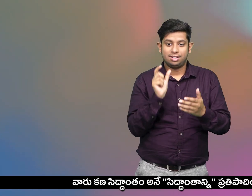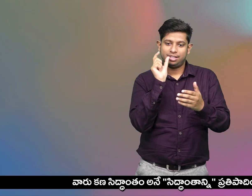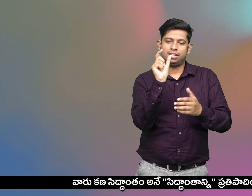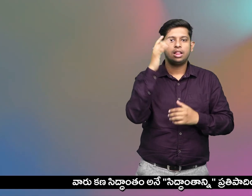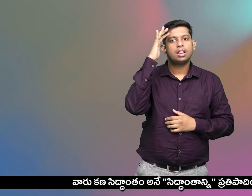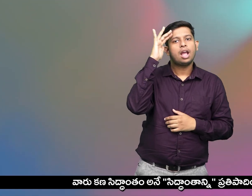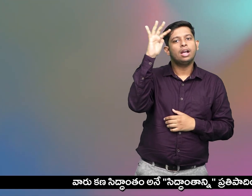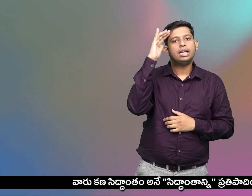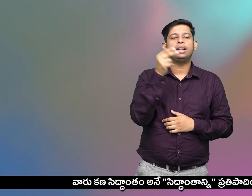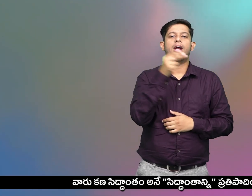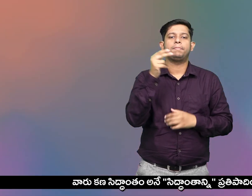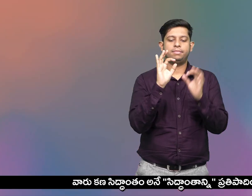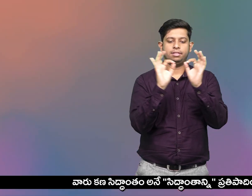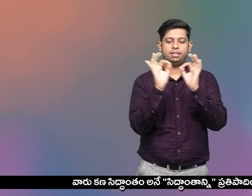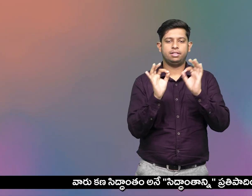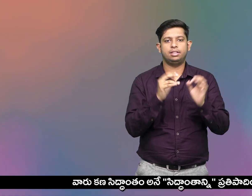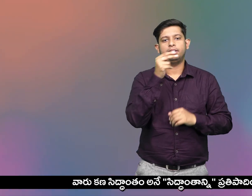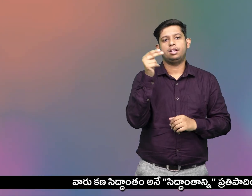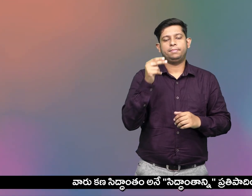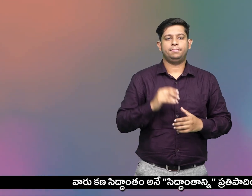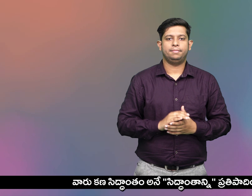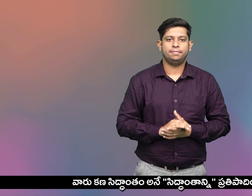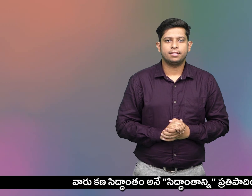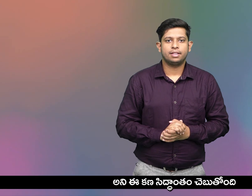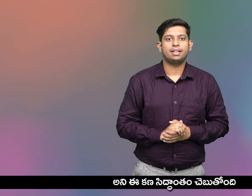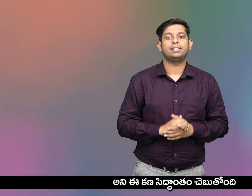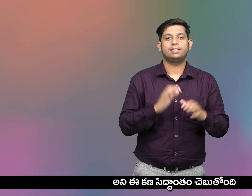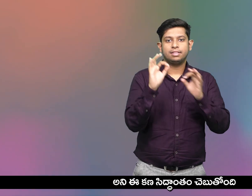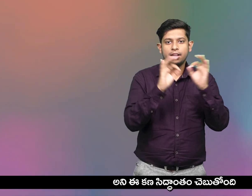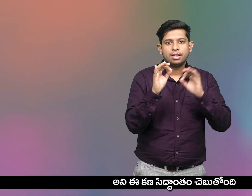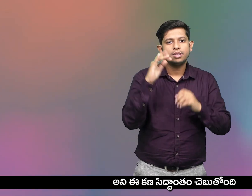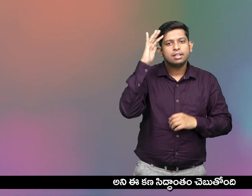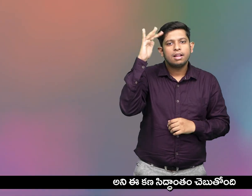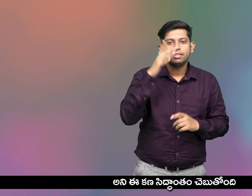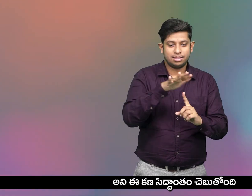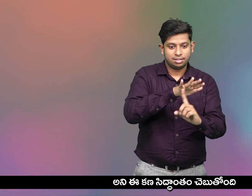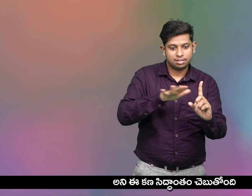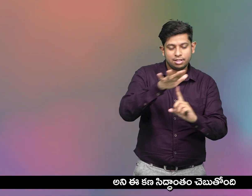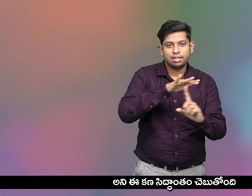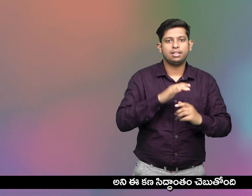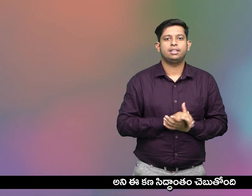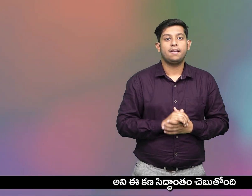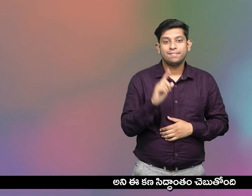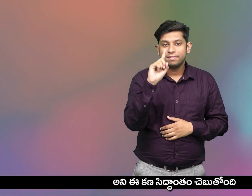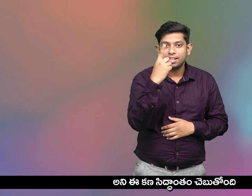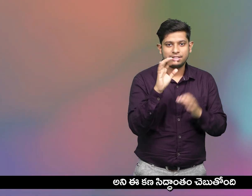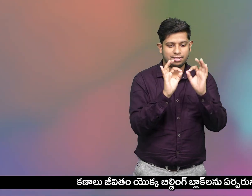కణ సిద్ధాంతం అనే సిద్ధాంతాన్ని ప్రతిపాదించారు అని ఈ కణ సిద్ధాంతం చెప్పబోతుంది.